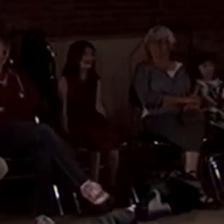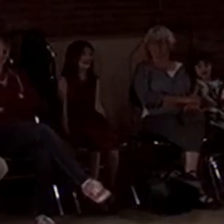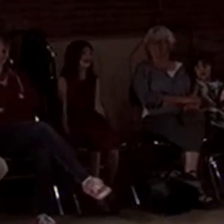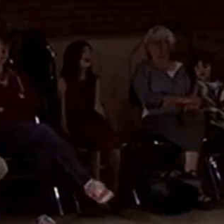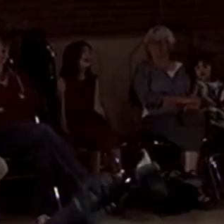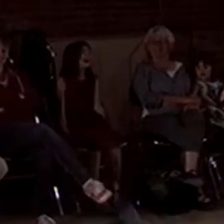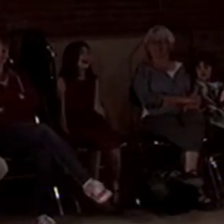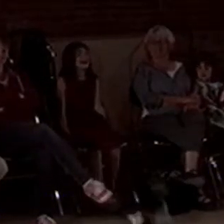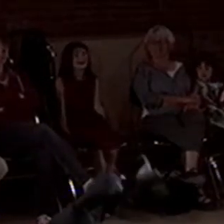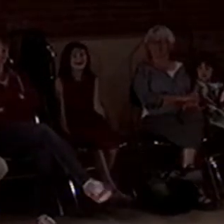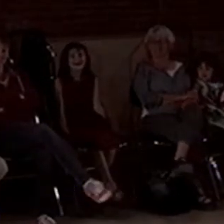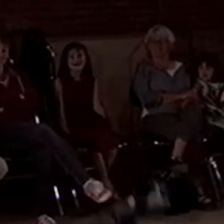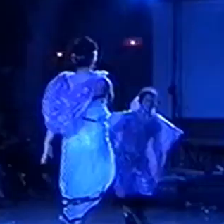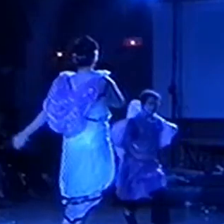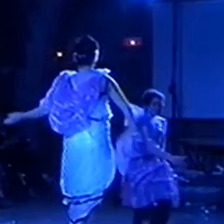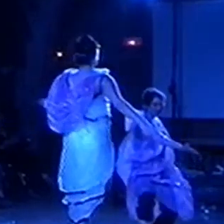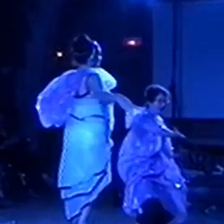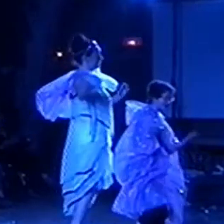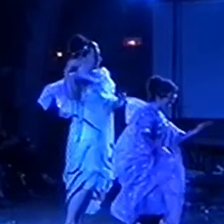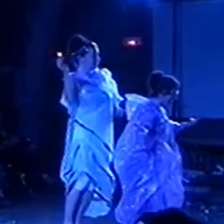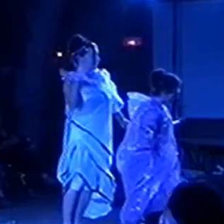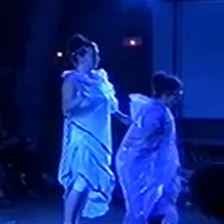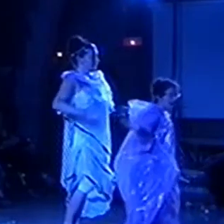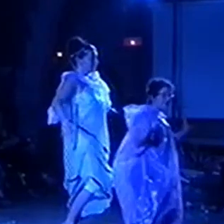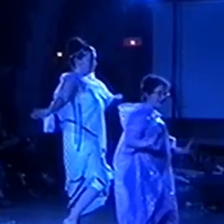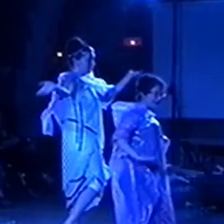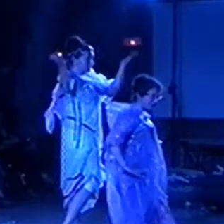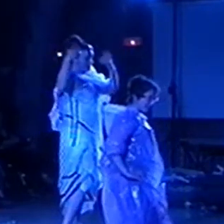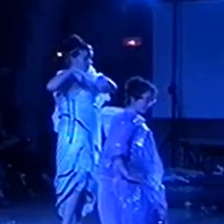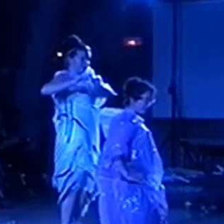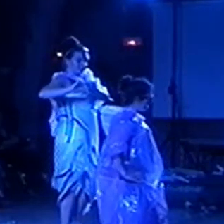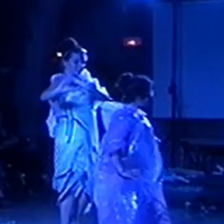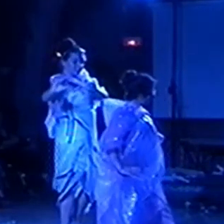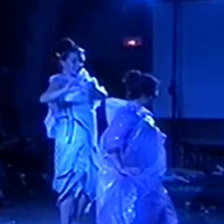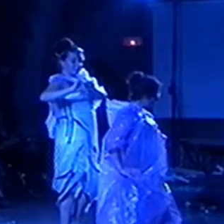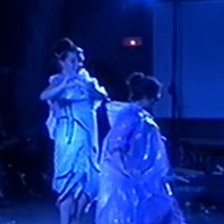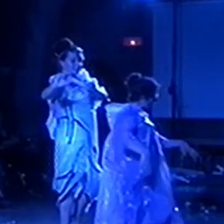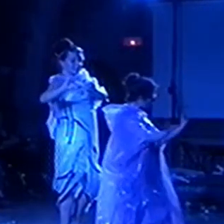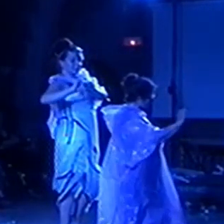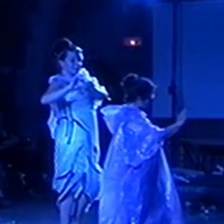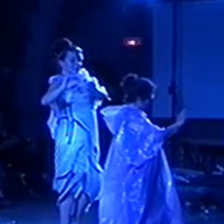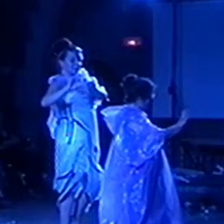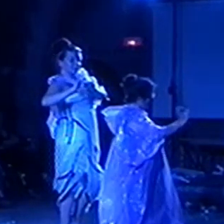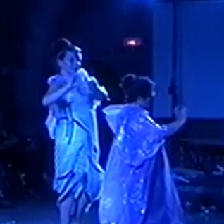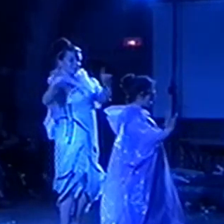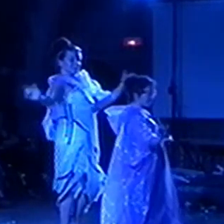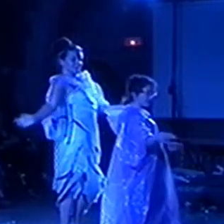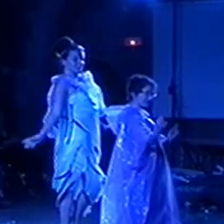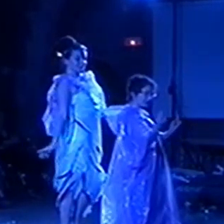Ça ne pas faire des buts solution, ça non ? Mesdames et Messieurs, de vous approcher vos ceintures, nous allons bientôt décoller et affaillir